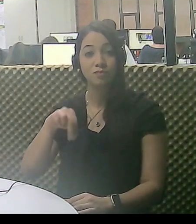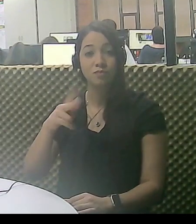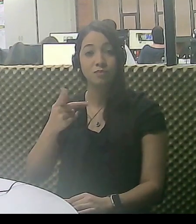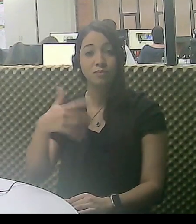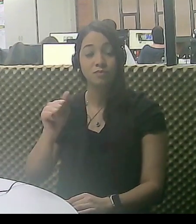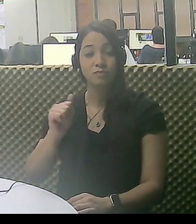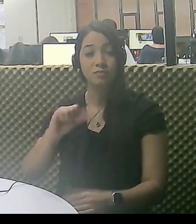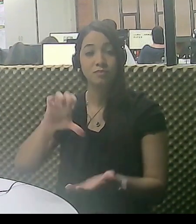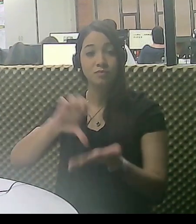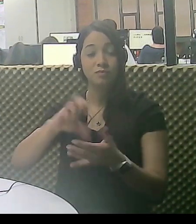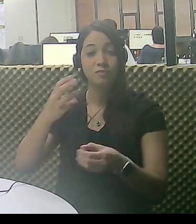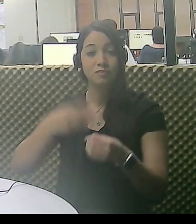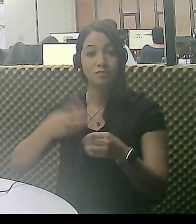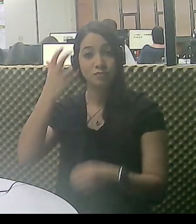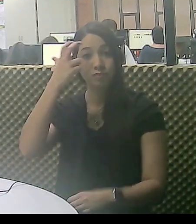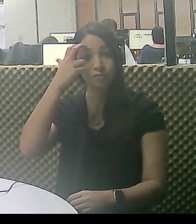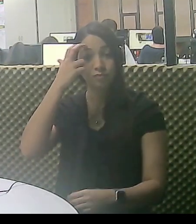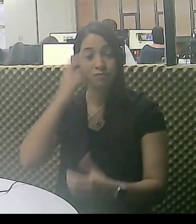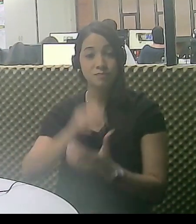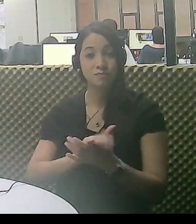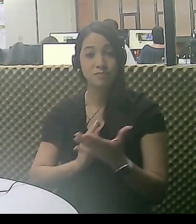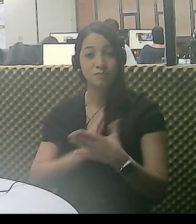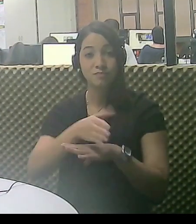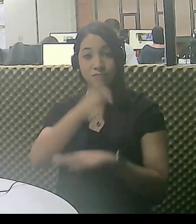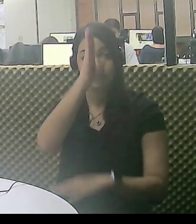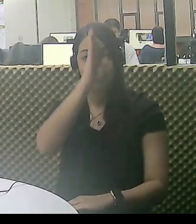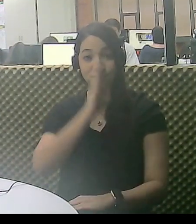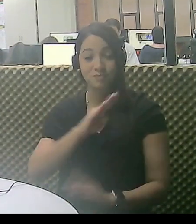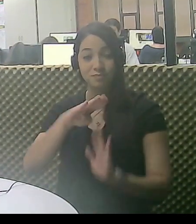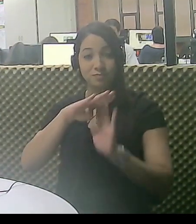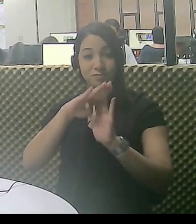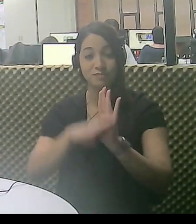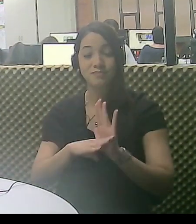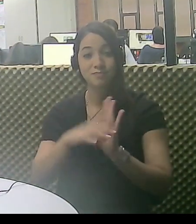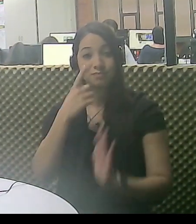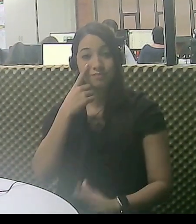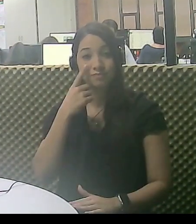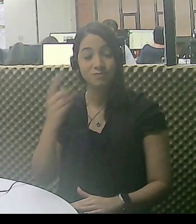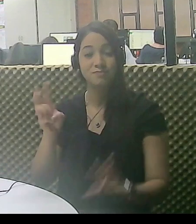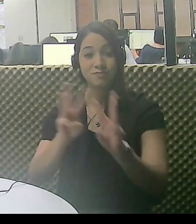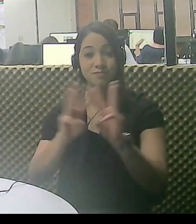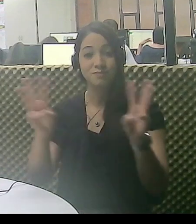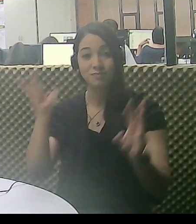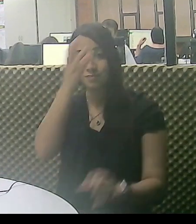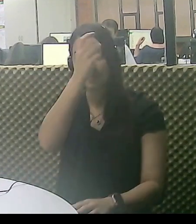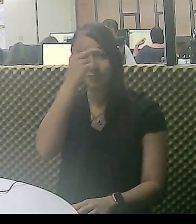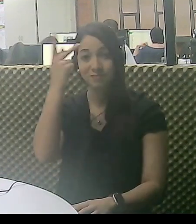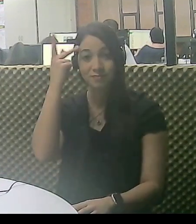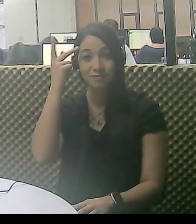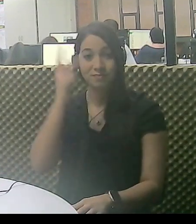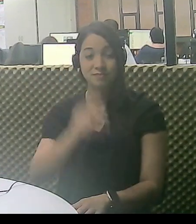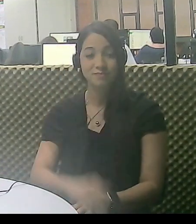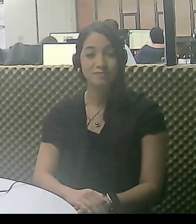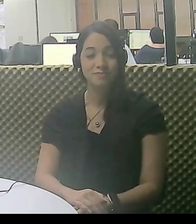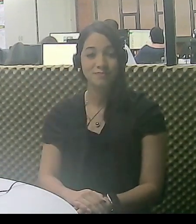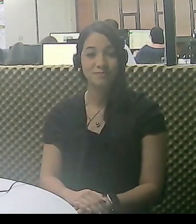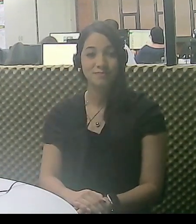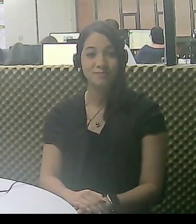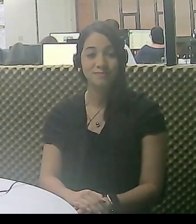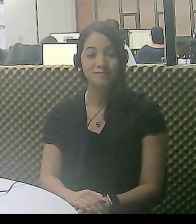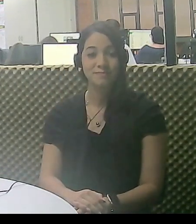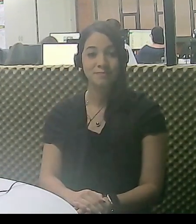localizado no Centro Municipal de Cultura. A entrada é franca e a programação pode ser conferida no portal da Prefeitura de